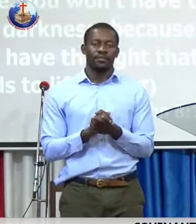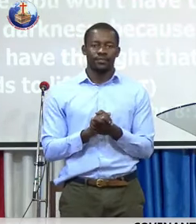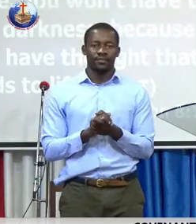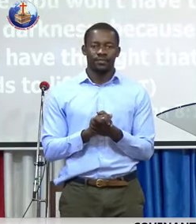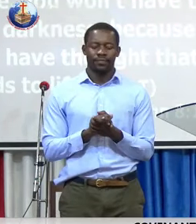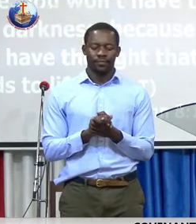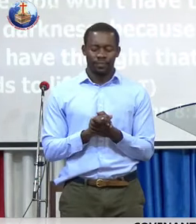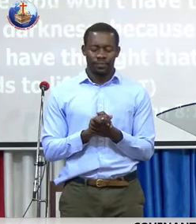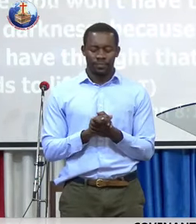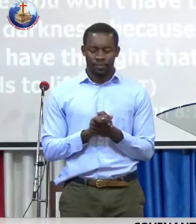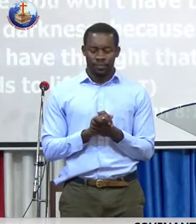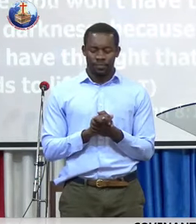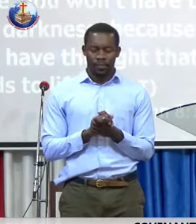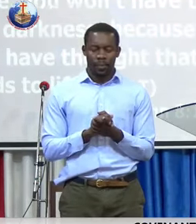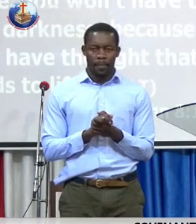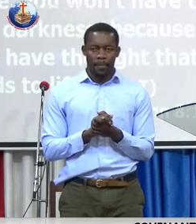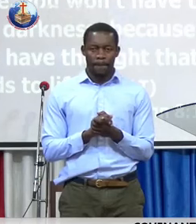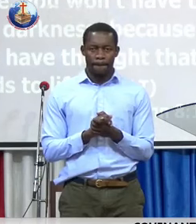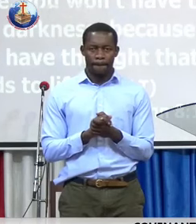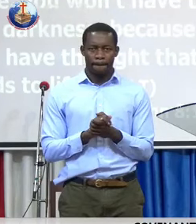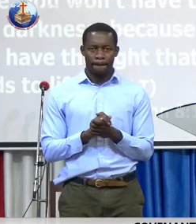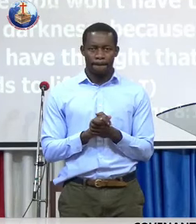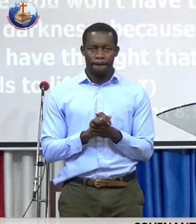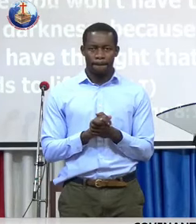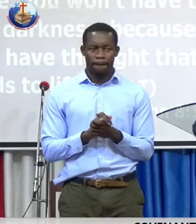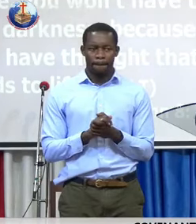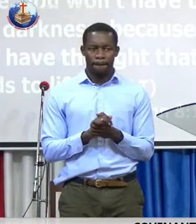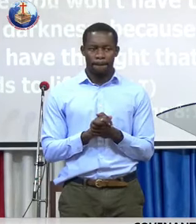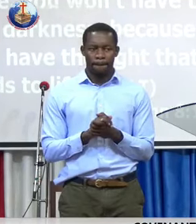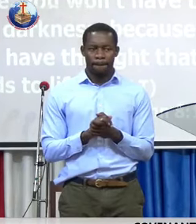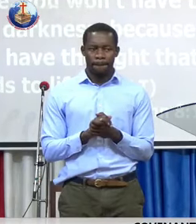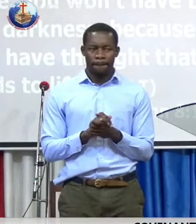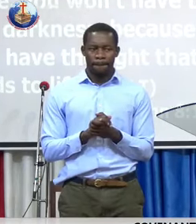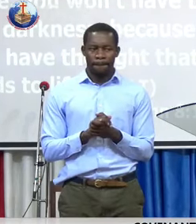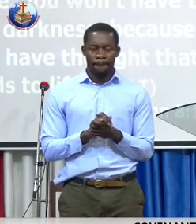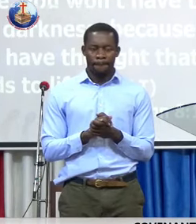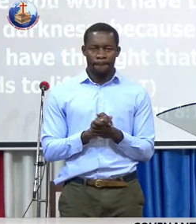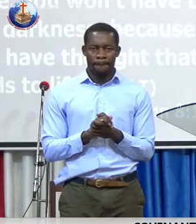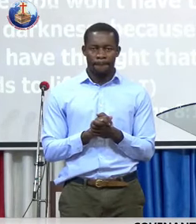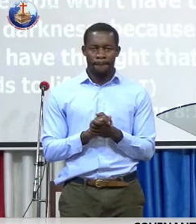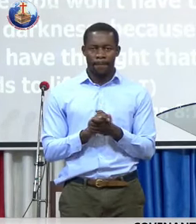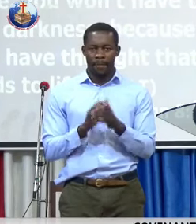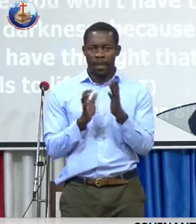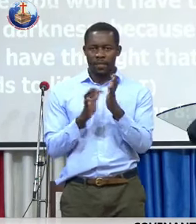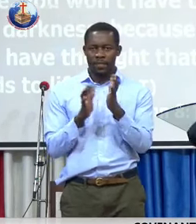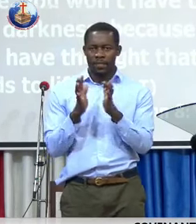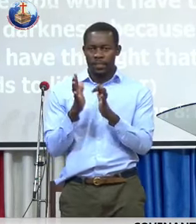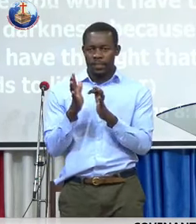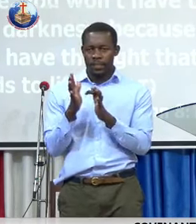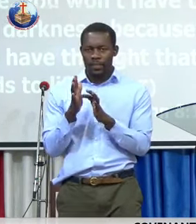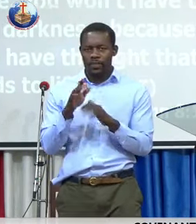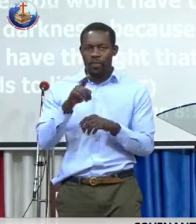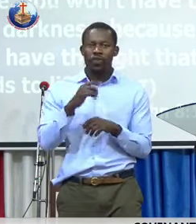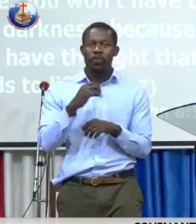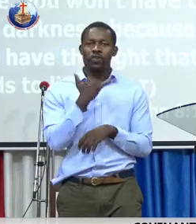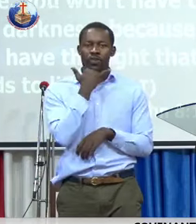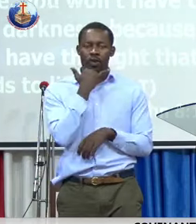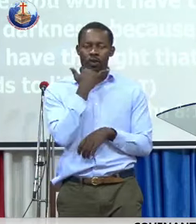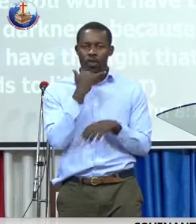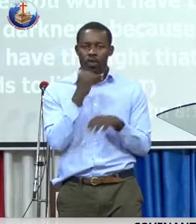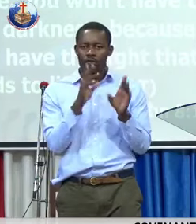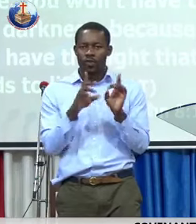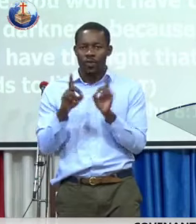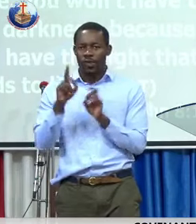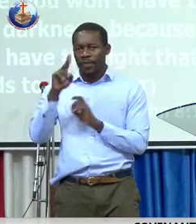hali ya chumvi ya kuua ubaya ama uchafu. He exposed the wrongdoing of the Pharisees. Aliweka wazi